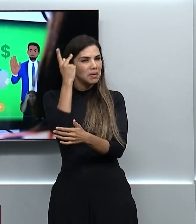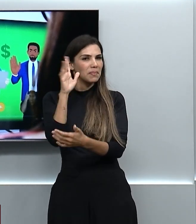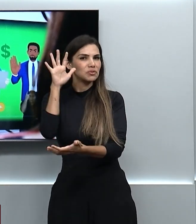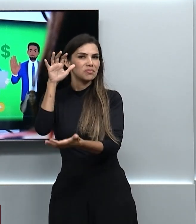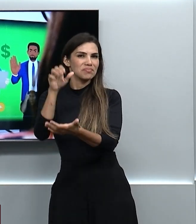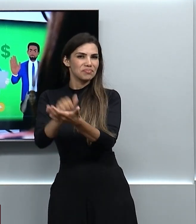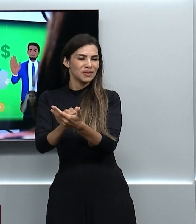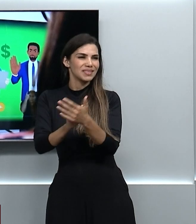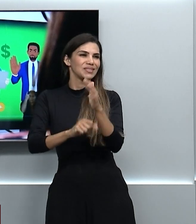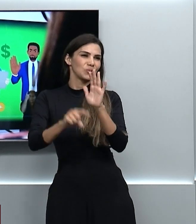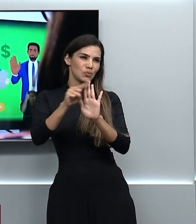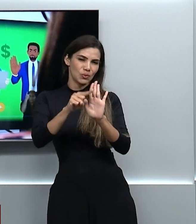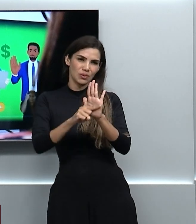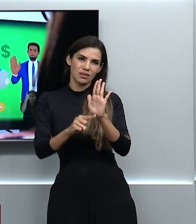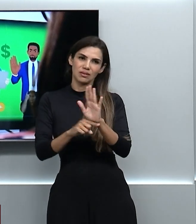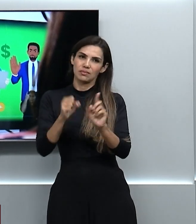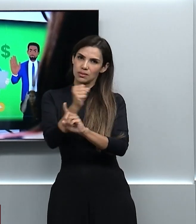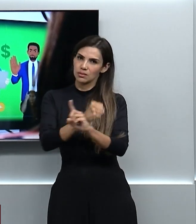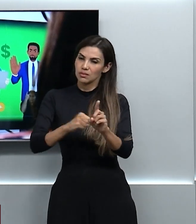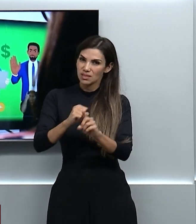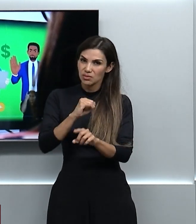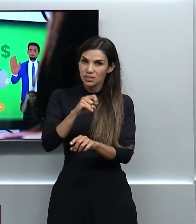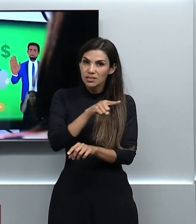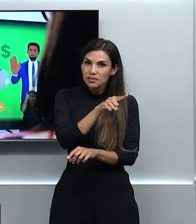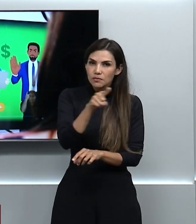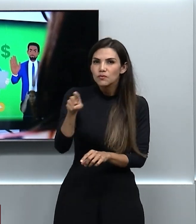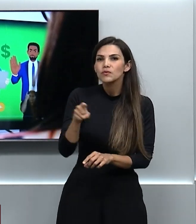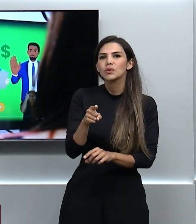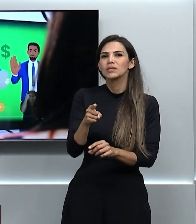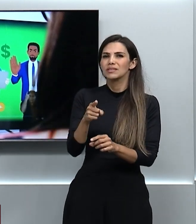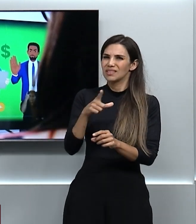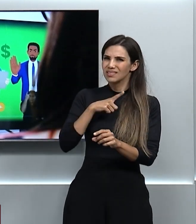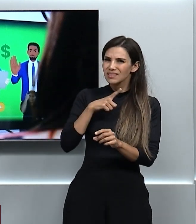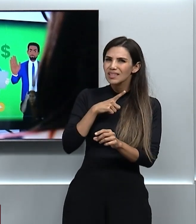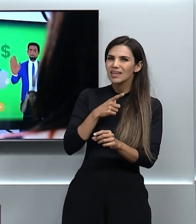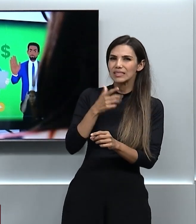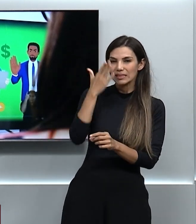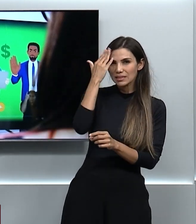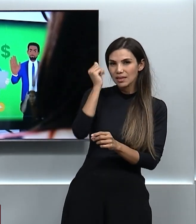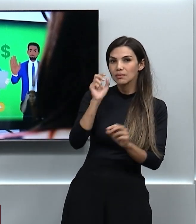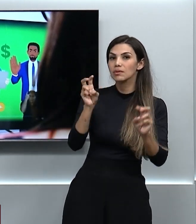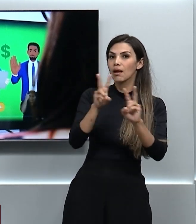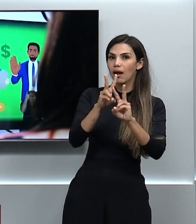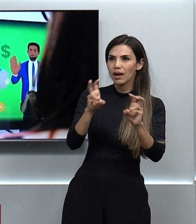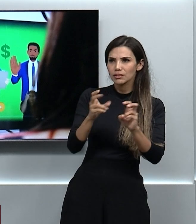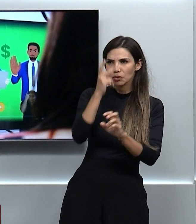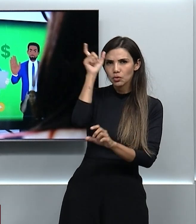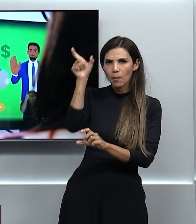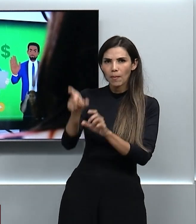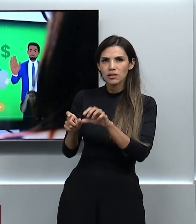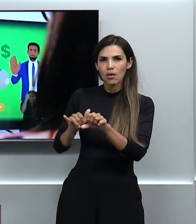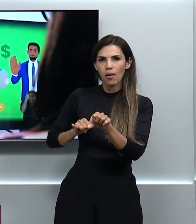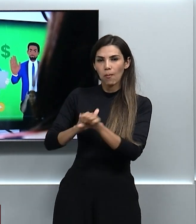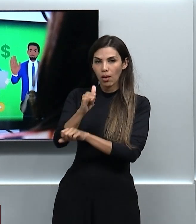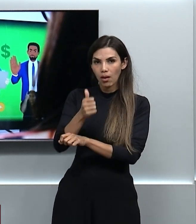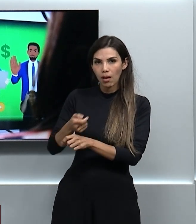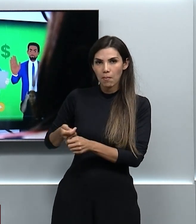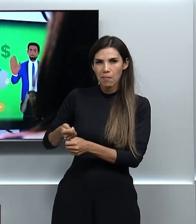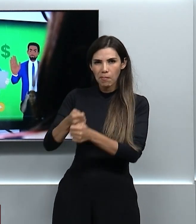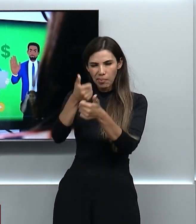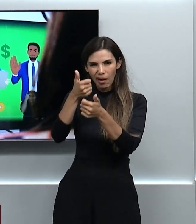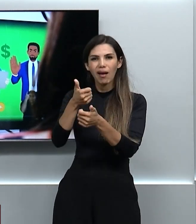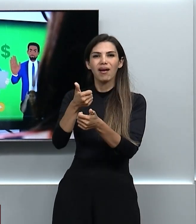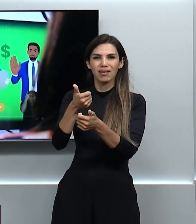nesses programas sociais. Se você tiver alguma informação sobre essas fraudes, sobre a ação